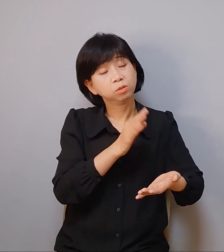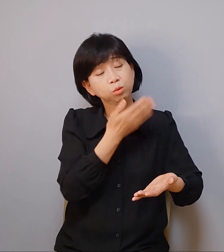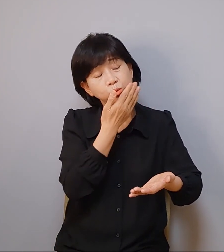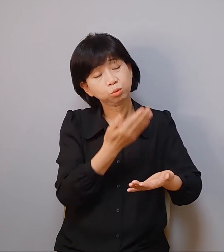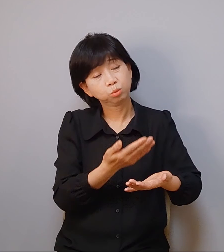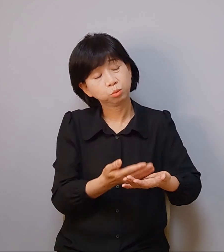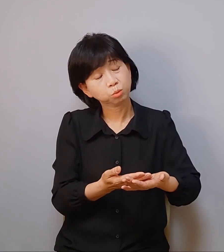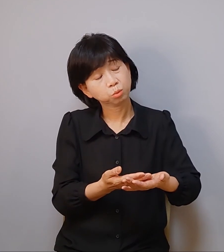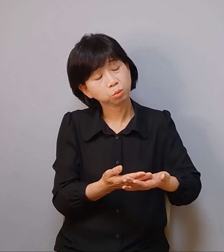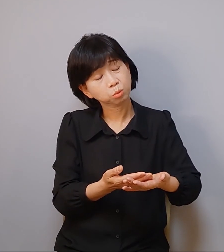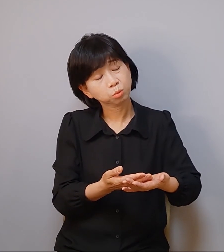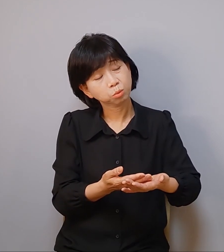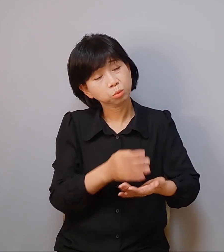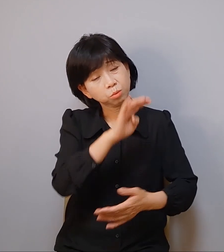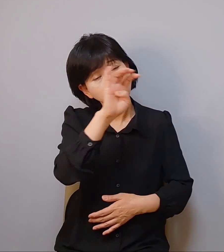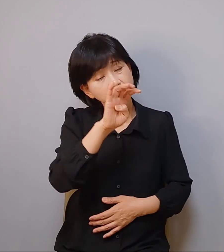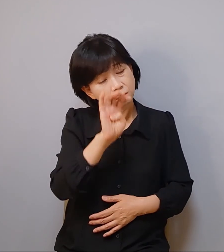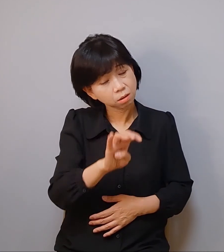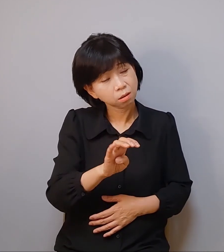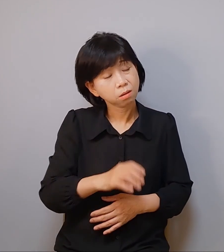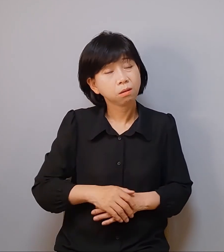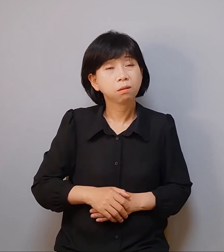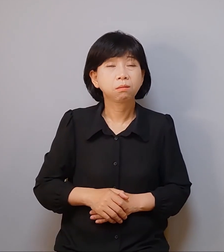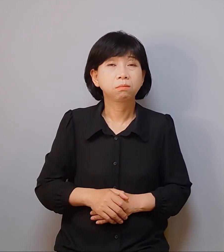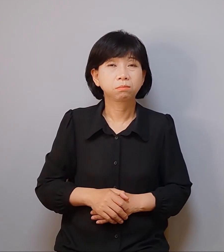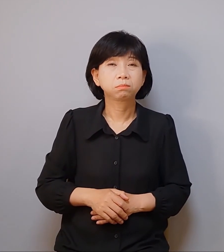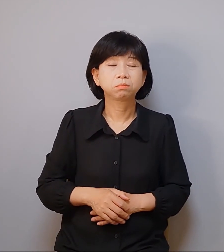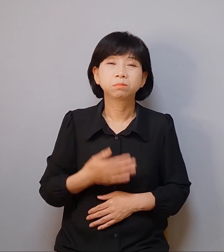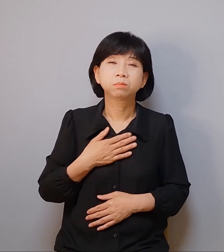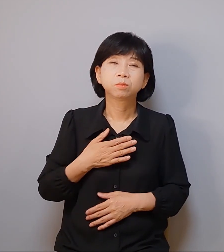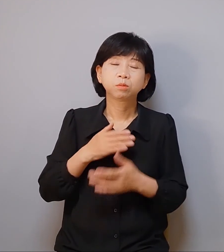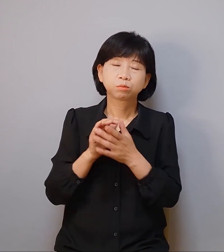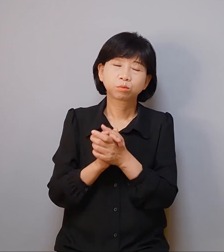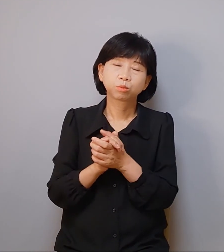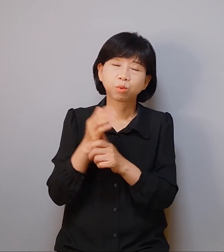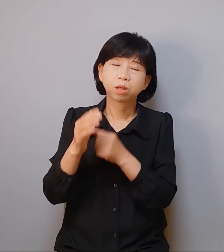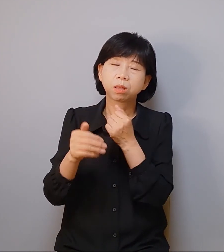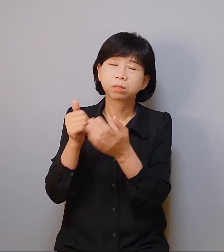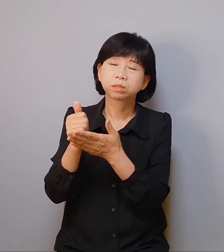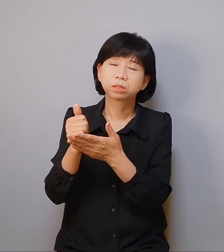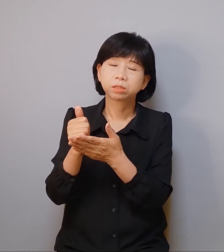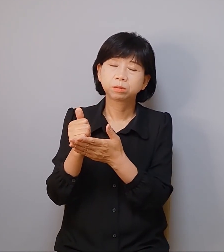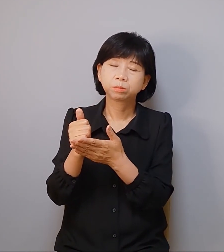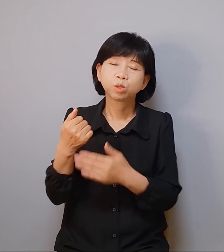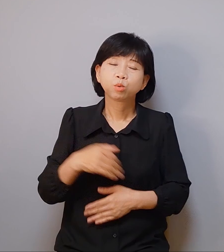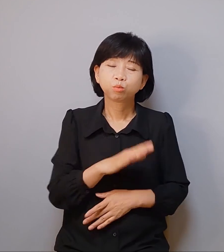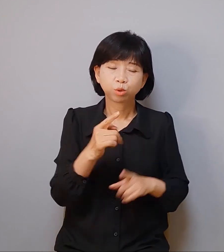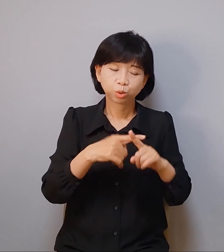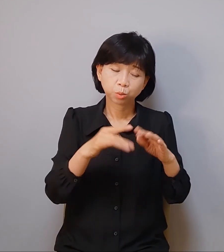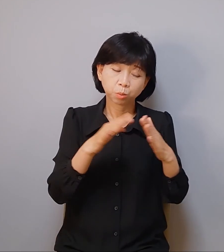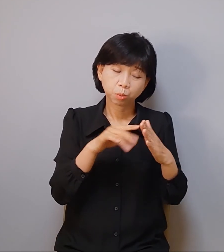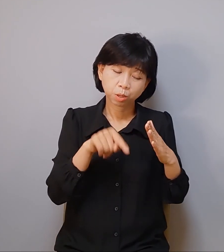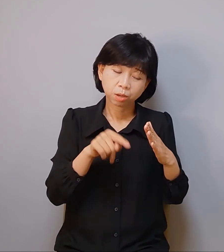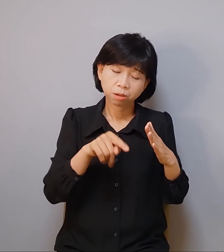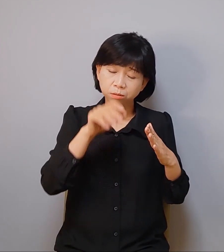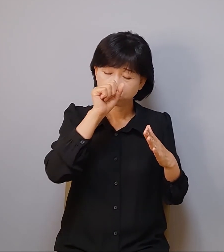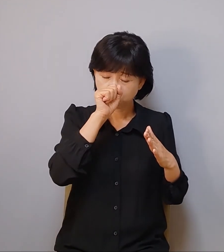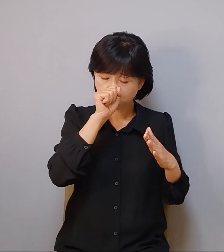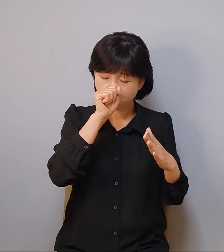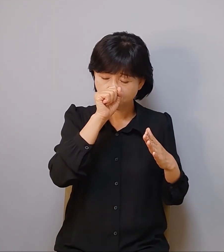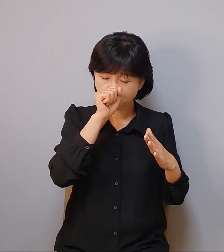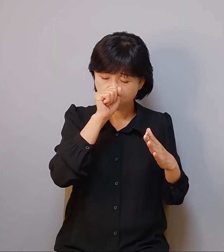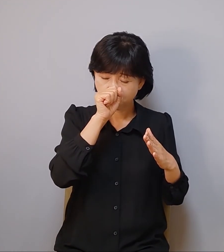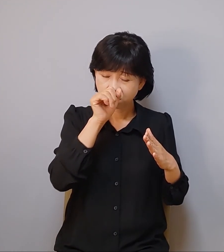저는 그런 기도를 요즘 해요. 하나님, 우리 교회도 여기도 너무 좋지만 건물을 주세요.